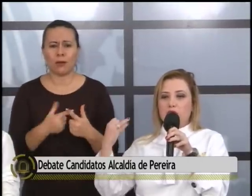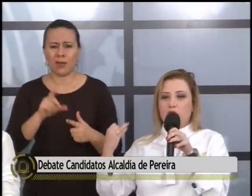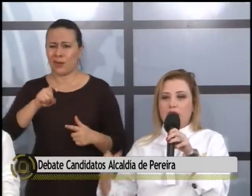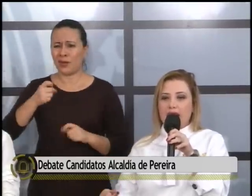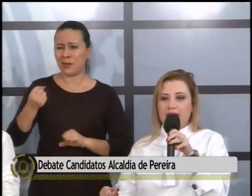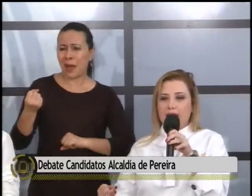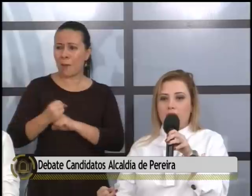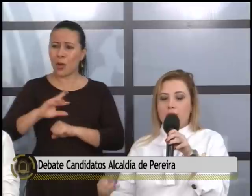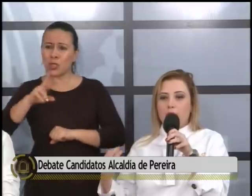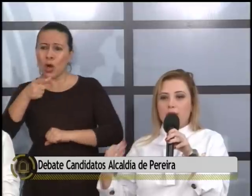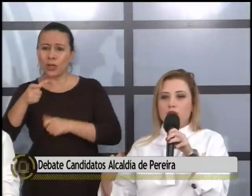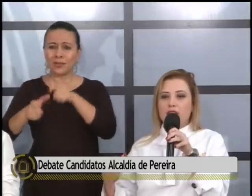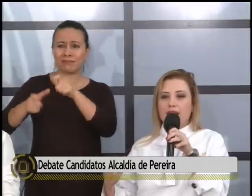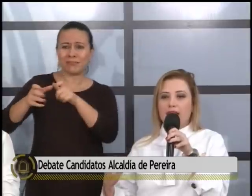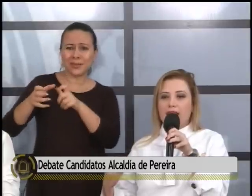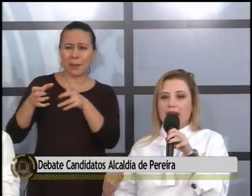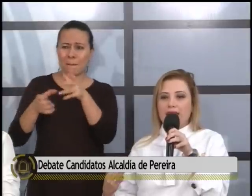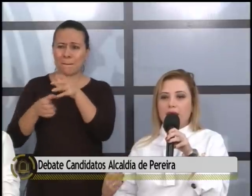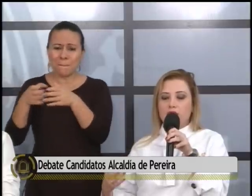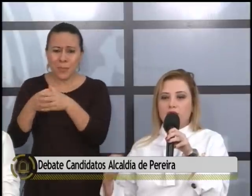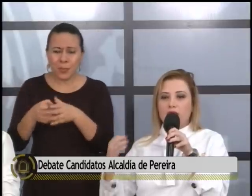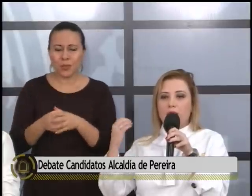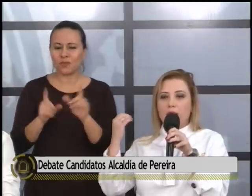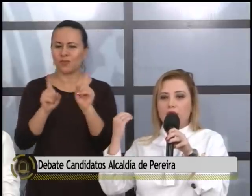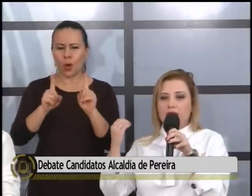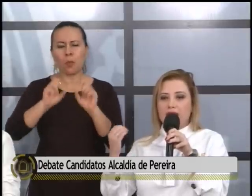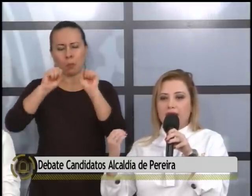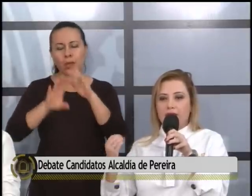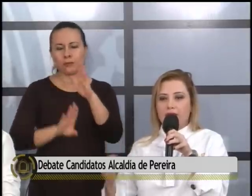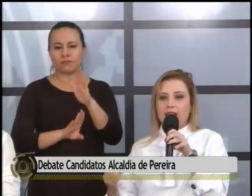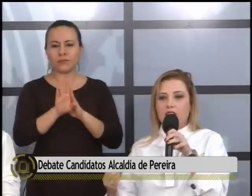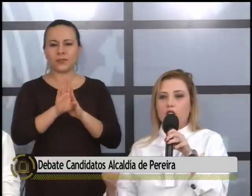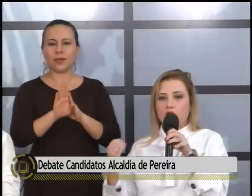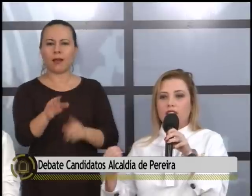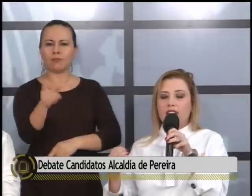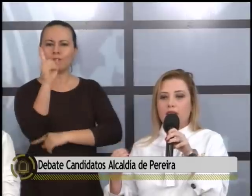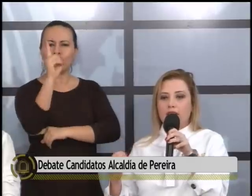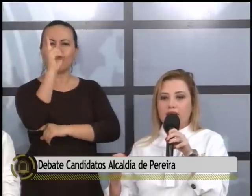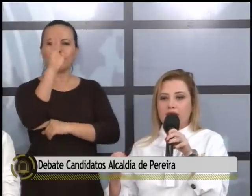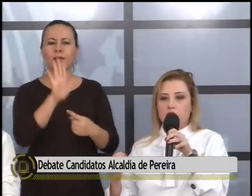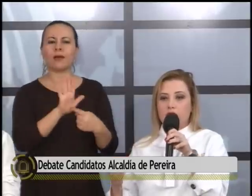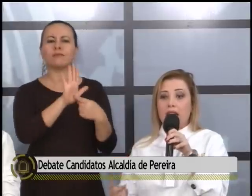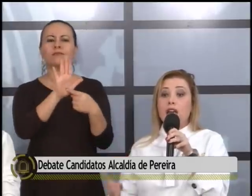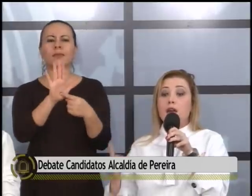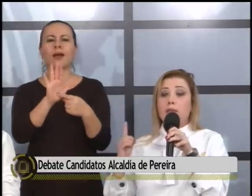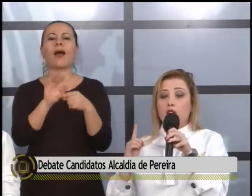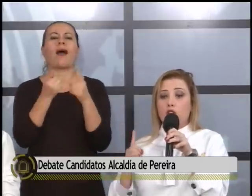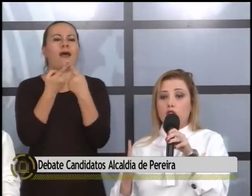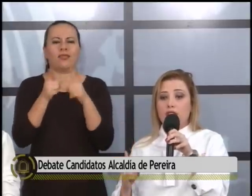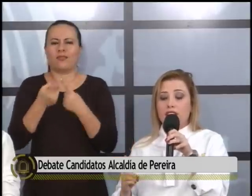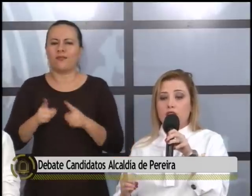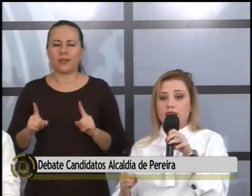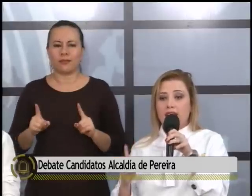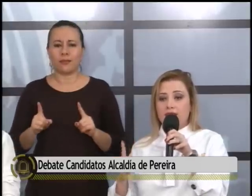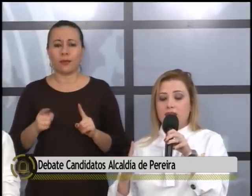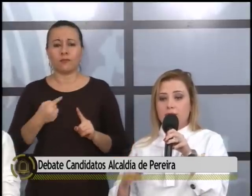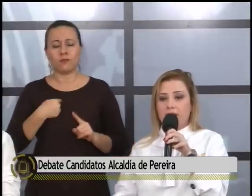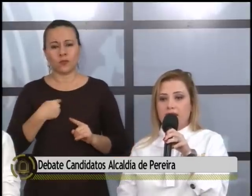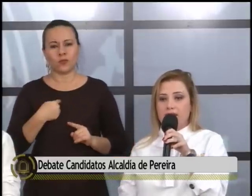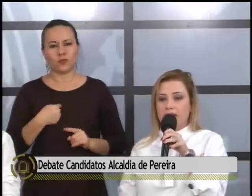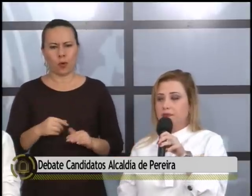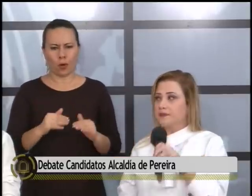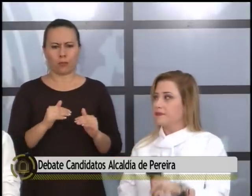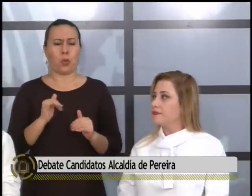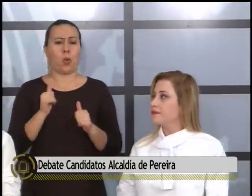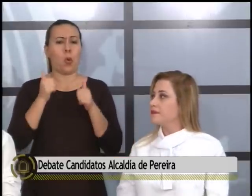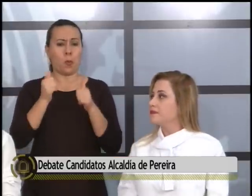sin burocracia, podemos salir adelante, mostrar una política diferente con un relevo generacional, pero con una idoneidad y